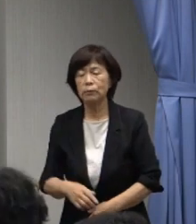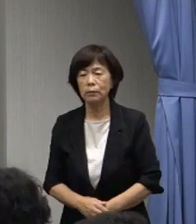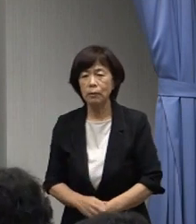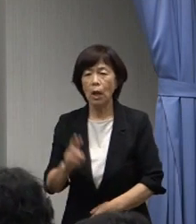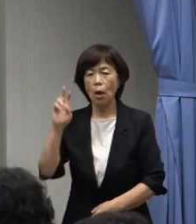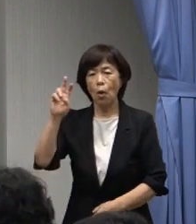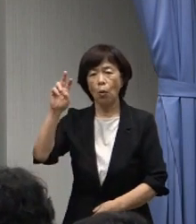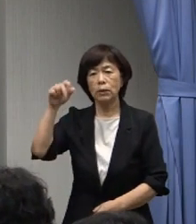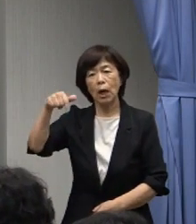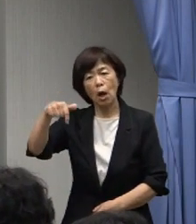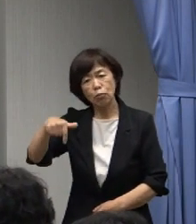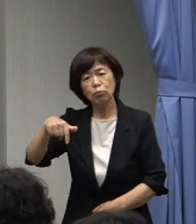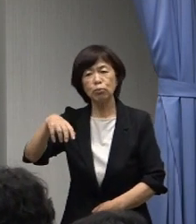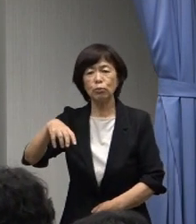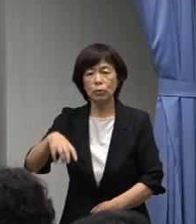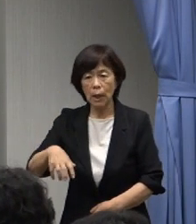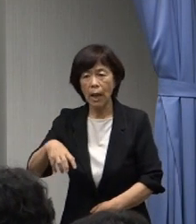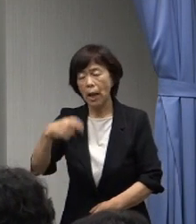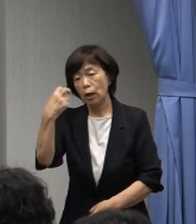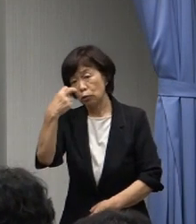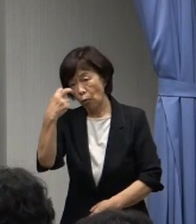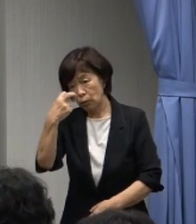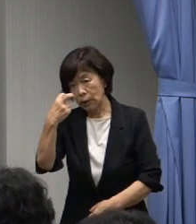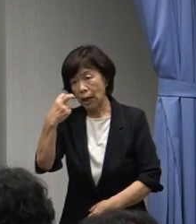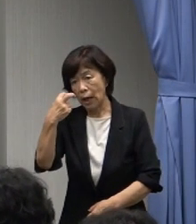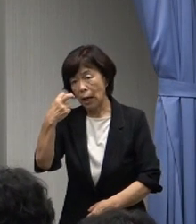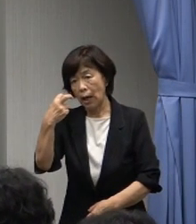府で調査して、